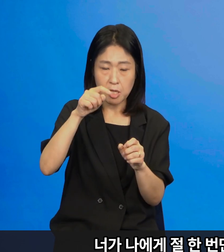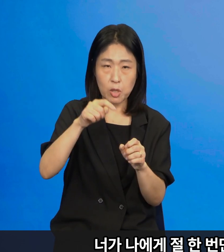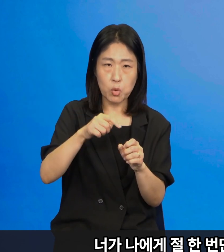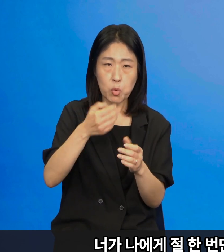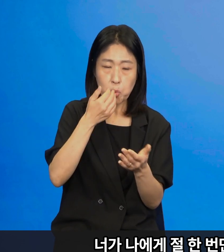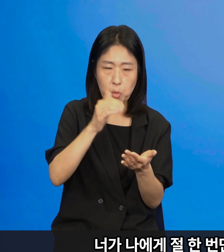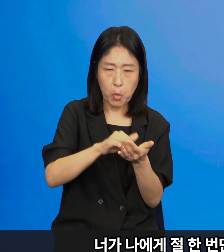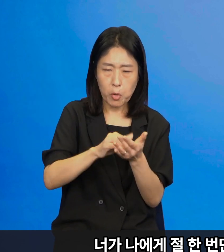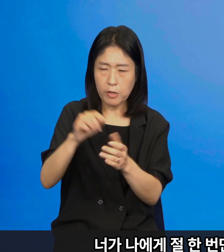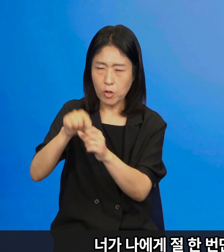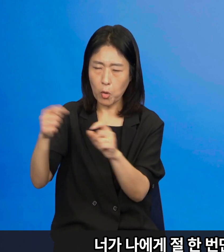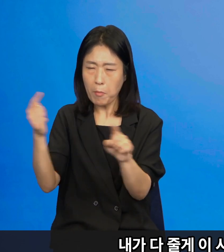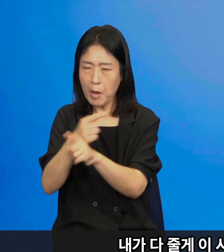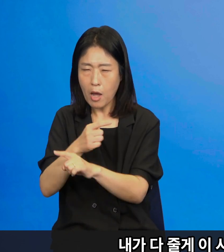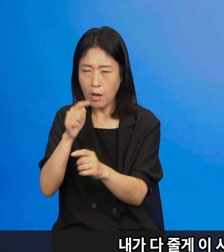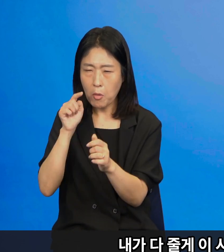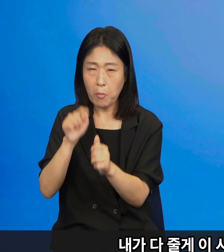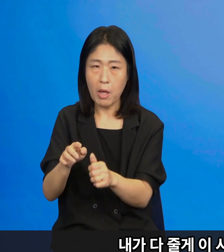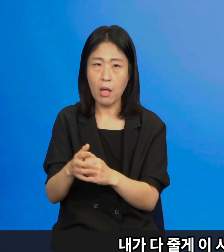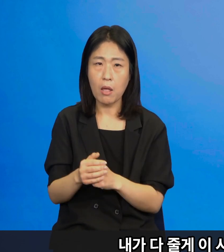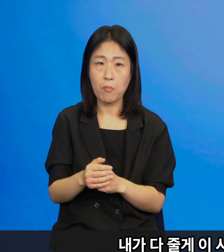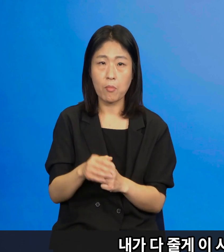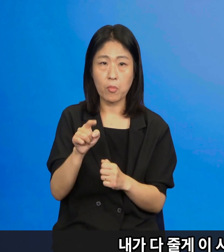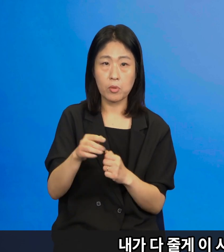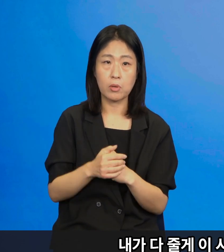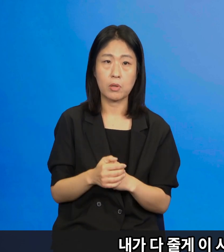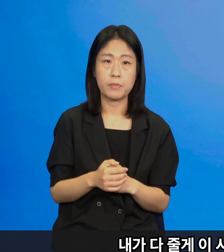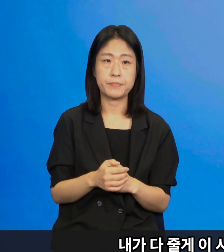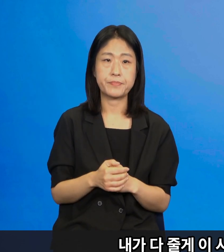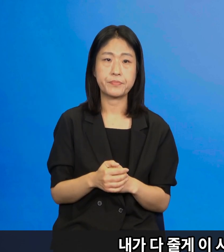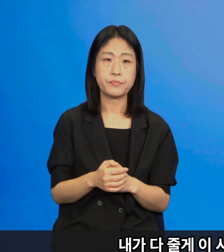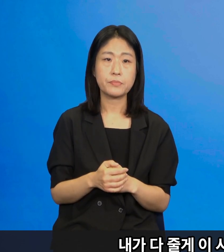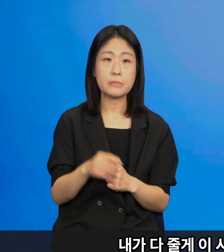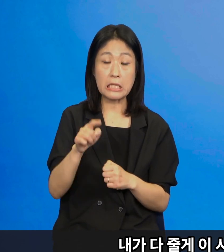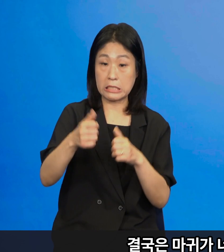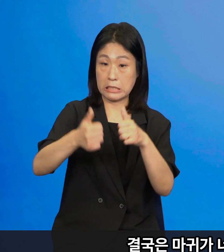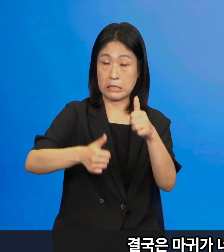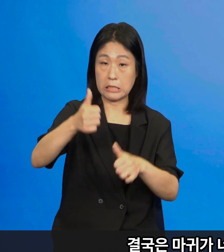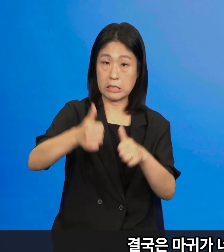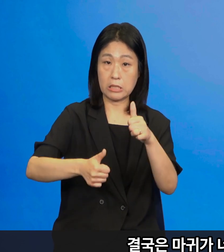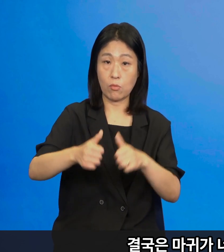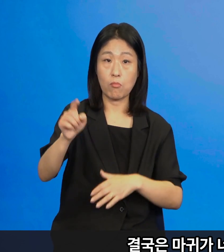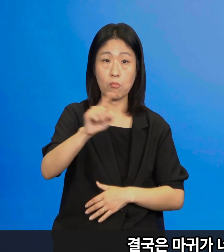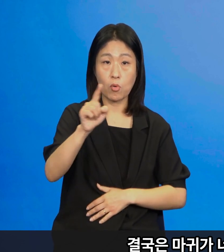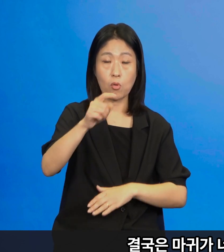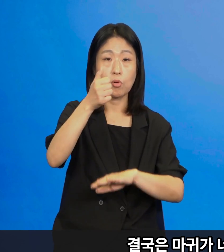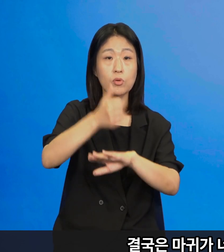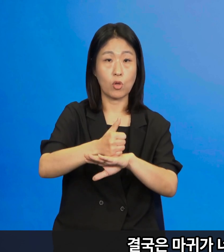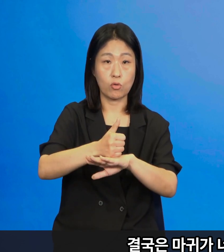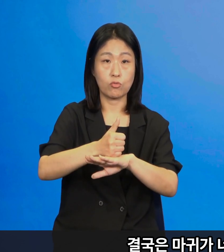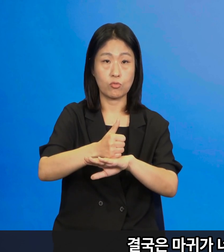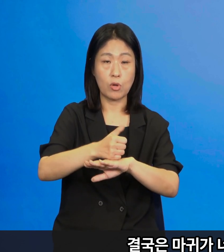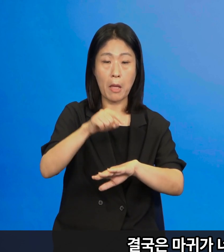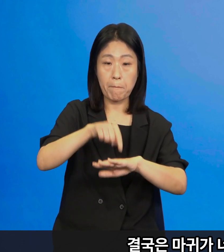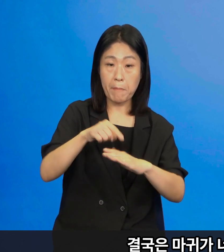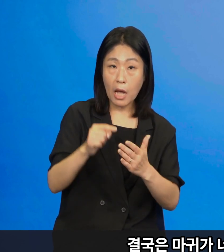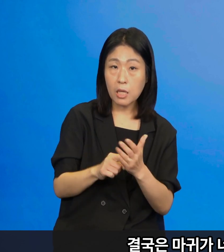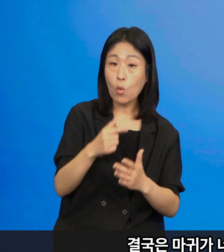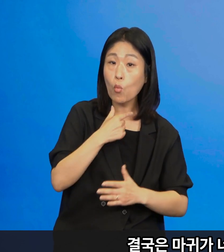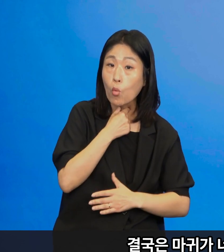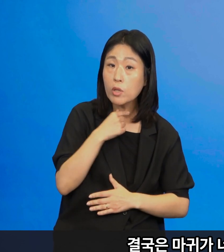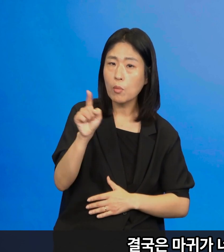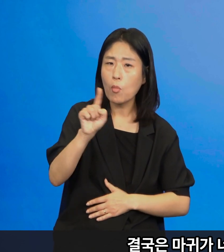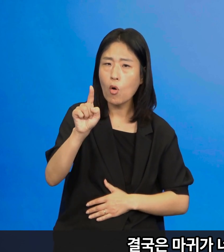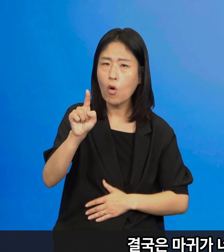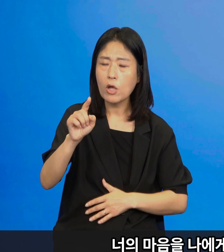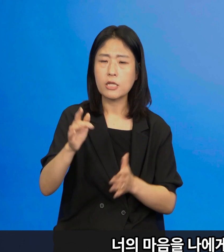번만 해봐. 천하 만국과 영광을 내가 다 줄게. 이 시험은 무슨 시험이에요? 결국은 마귀가 너의 마음을